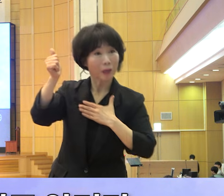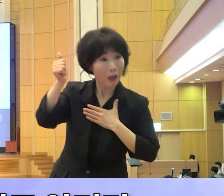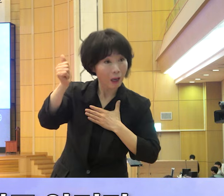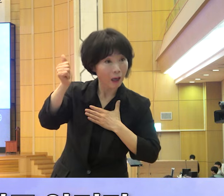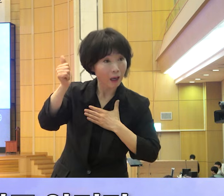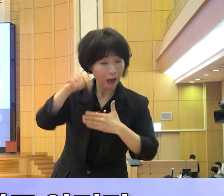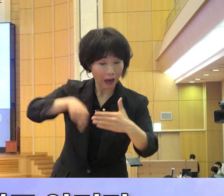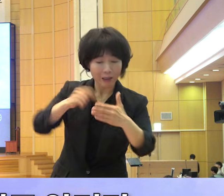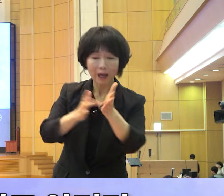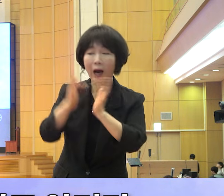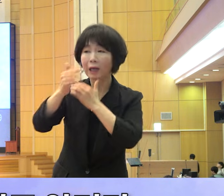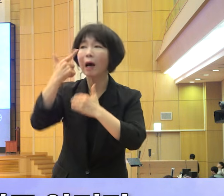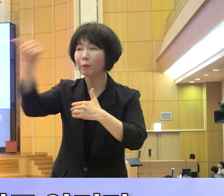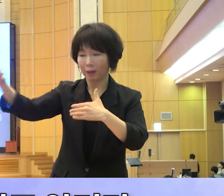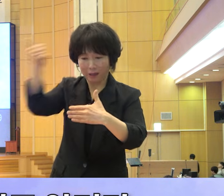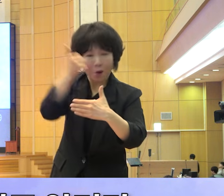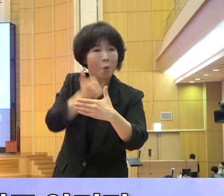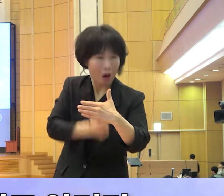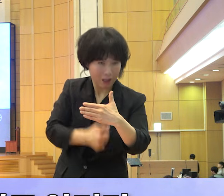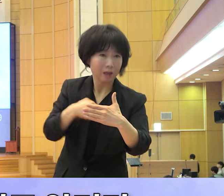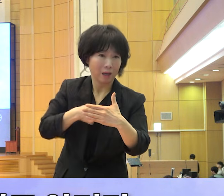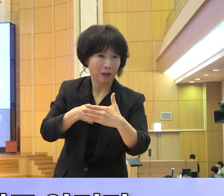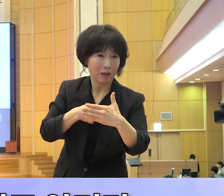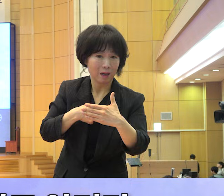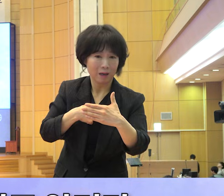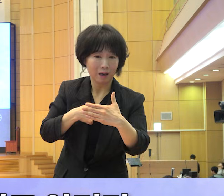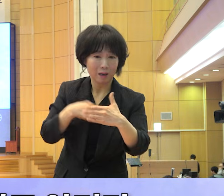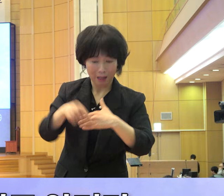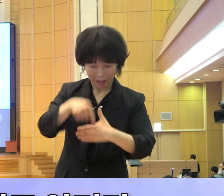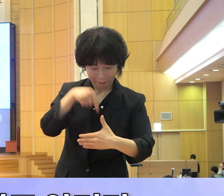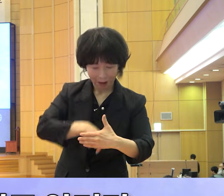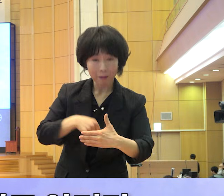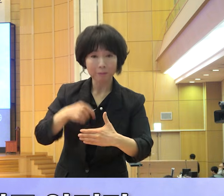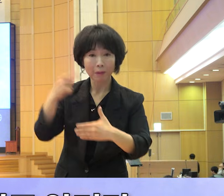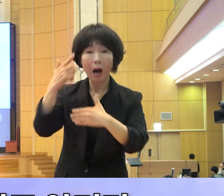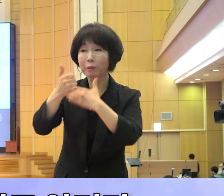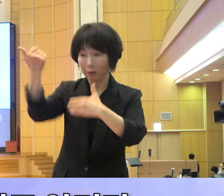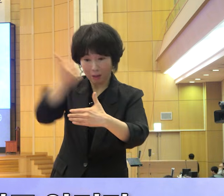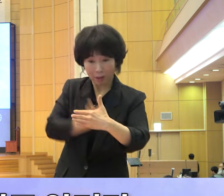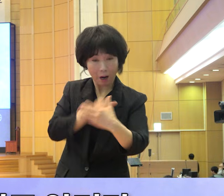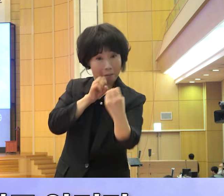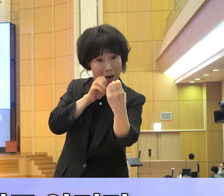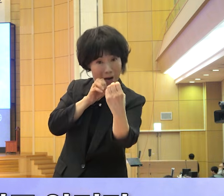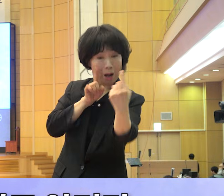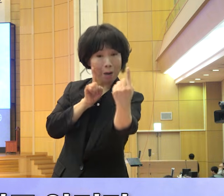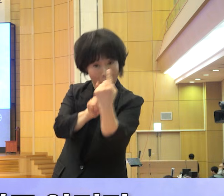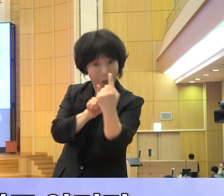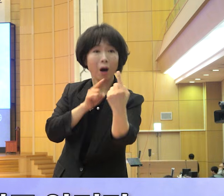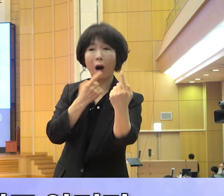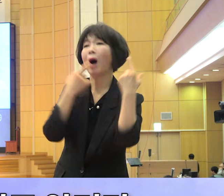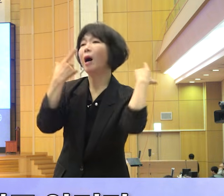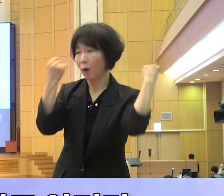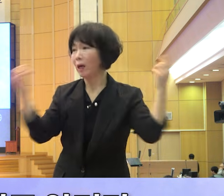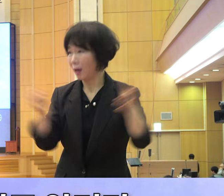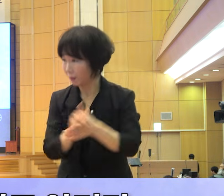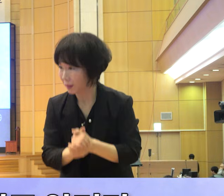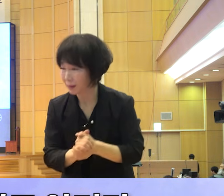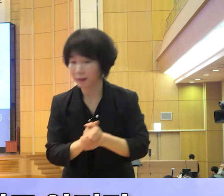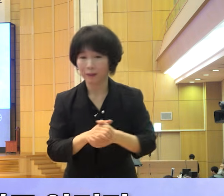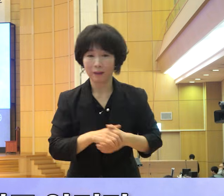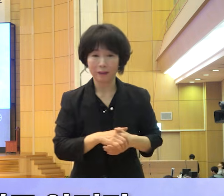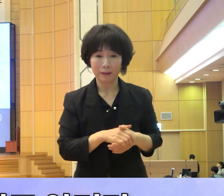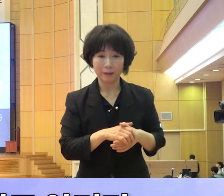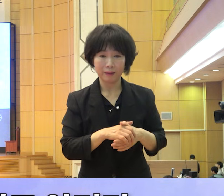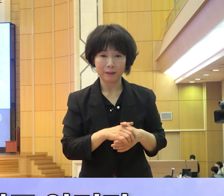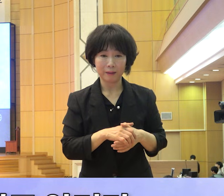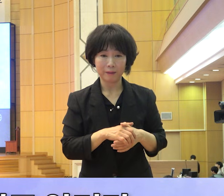하나님 안에, 하나님이 내 안에 있으니 내 속에 마음이 말한 것이 입으로 나온 것 뿐이지 입이 말한 게